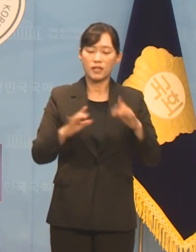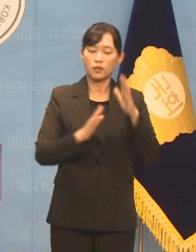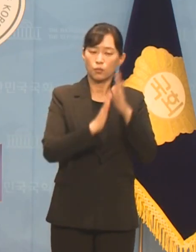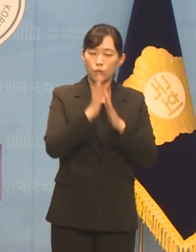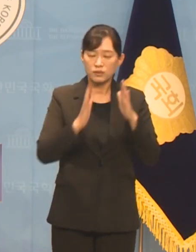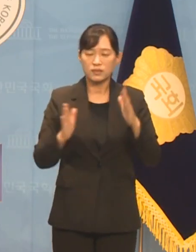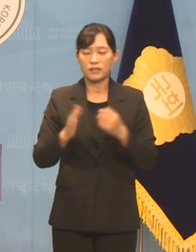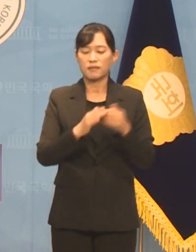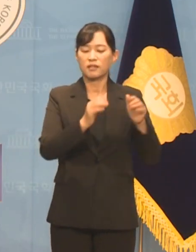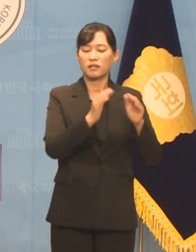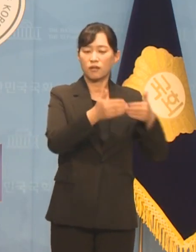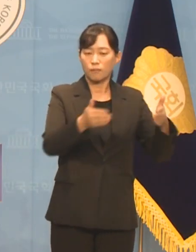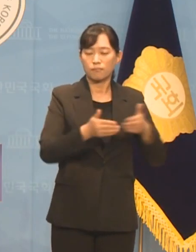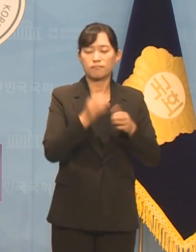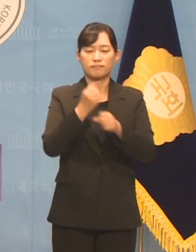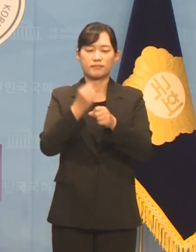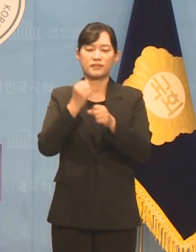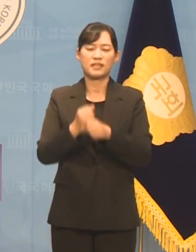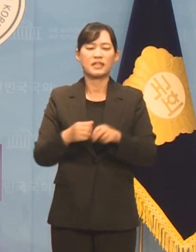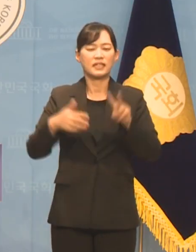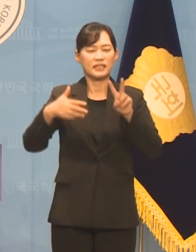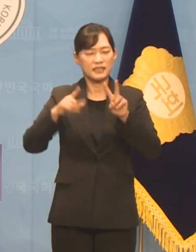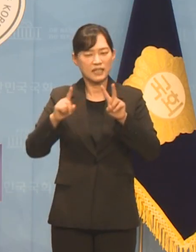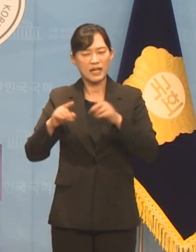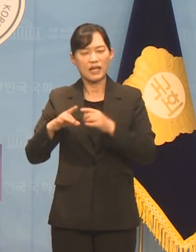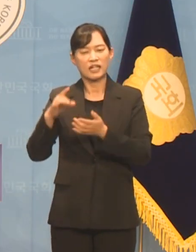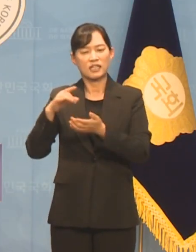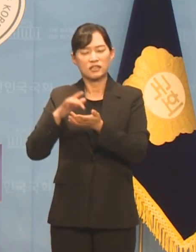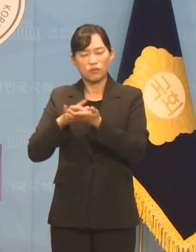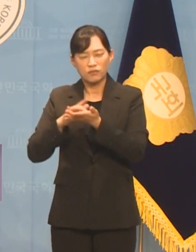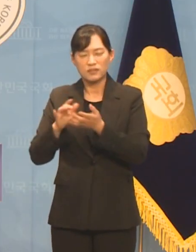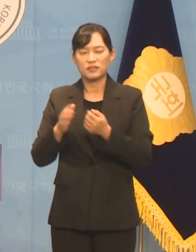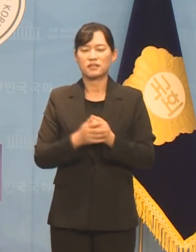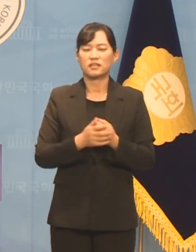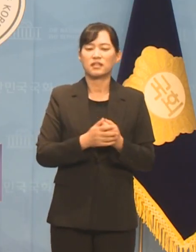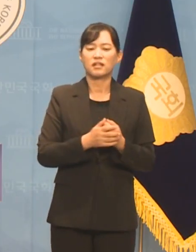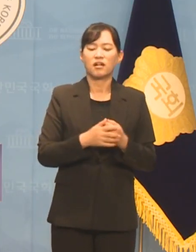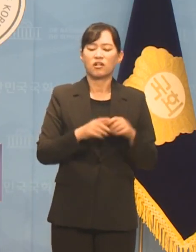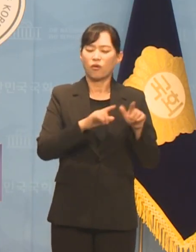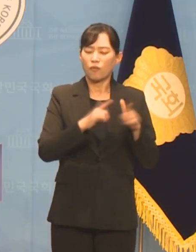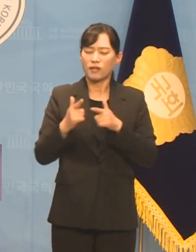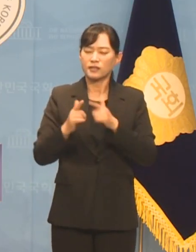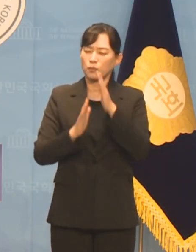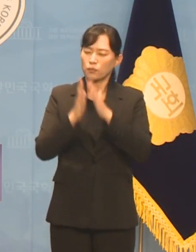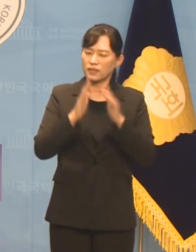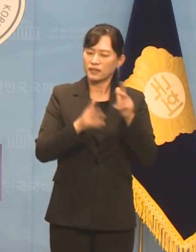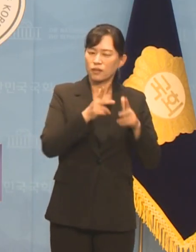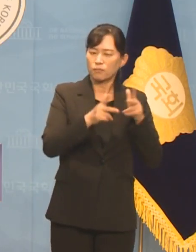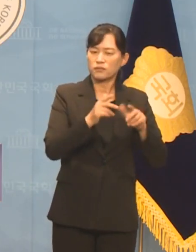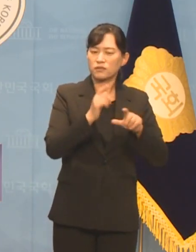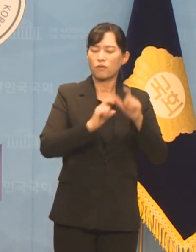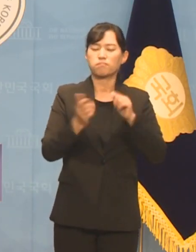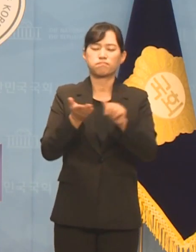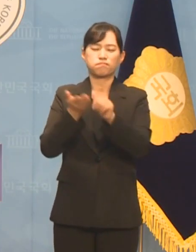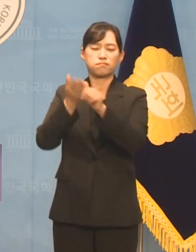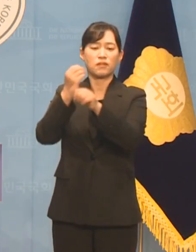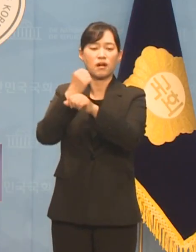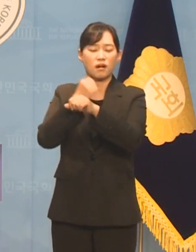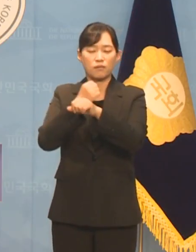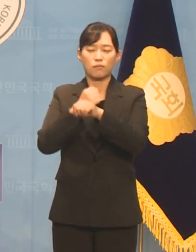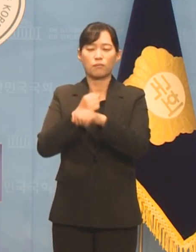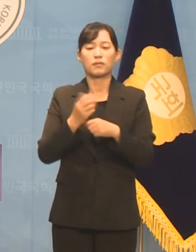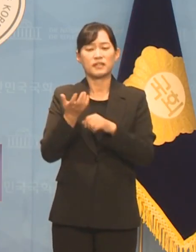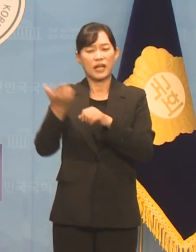클러스터 조성으로 2차 전지, 전기 수소차, 재생에너지 등 녹색 산업을 육성하고 탄소무역 장벽에